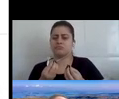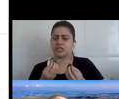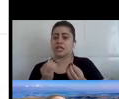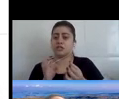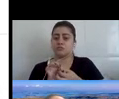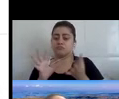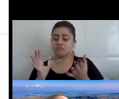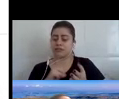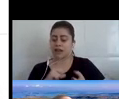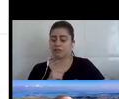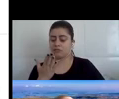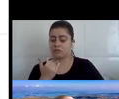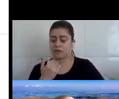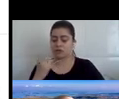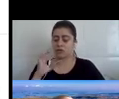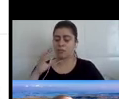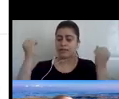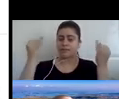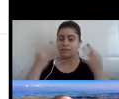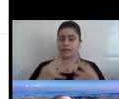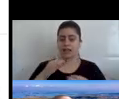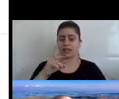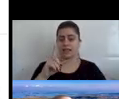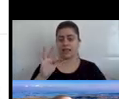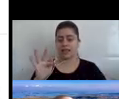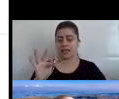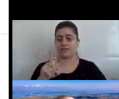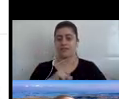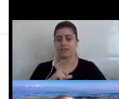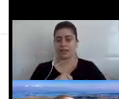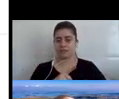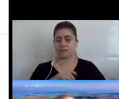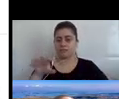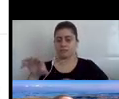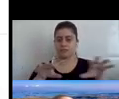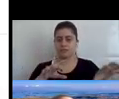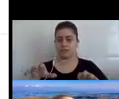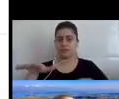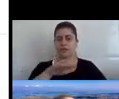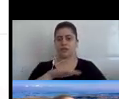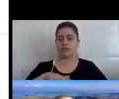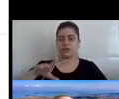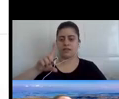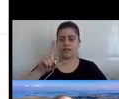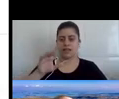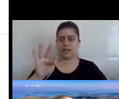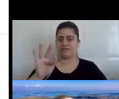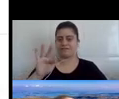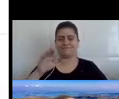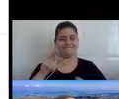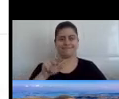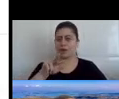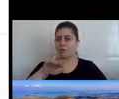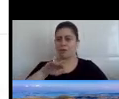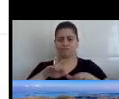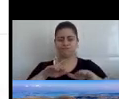pandêmico no DF, né? A gente tem aqui uma distribuição no território do DF muito desigual, principalmente